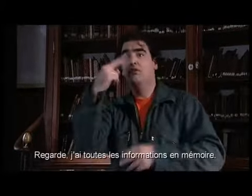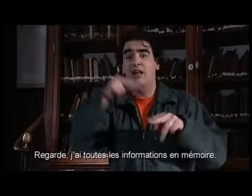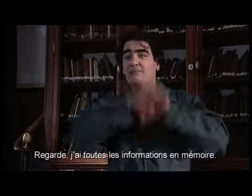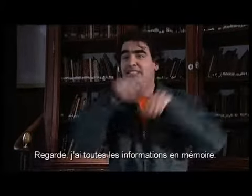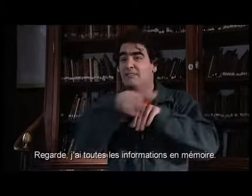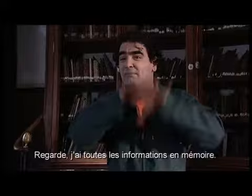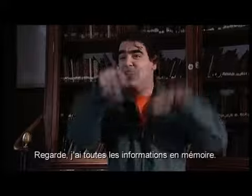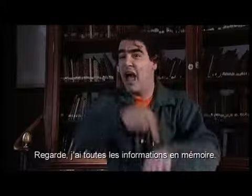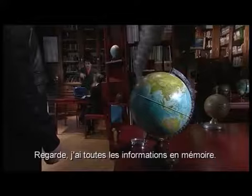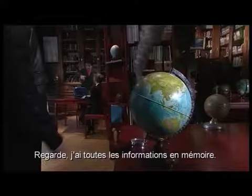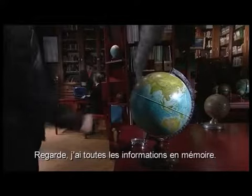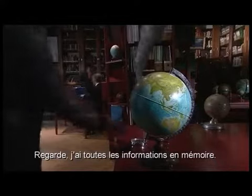Regarde, j'ai toutes les informations en mémoire.